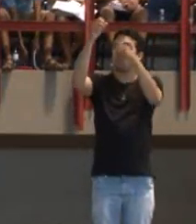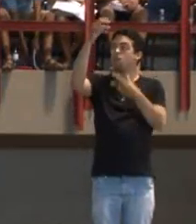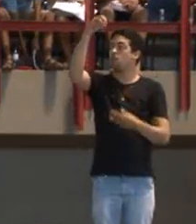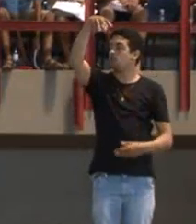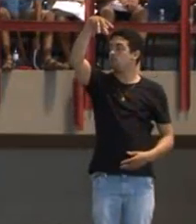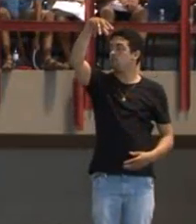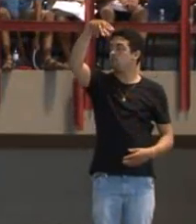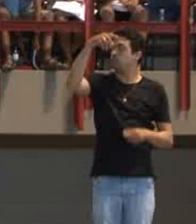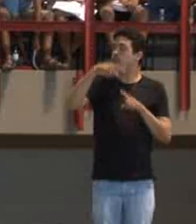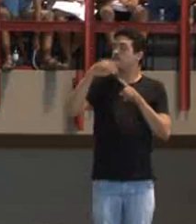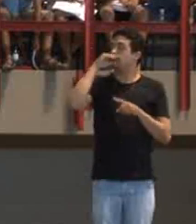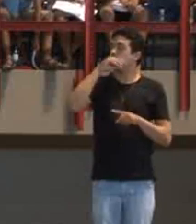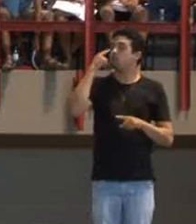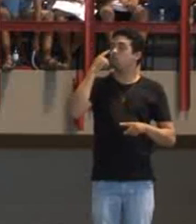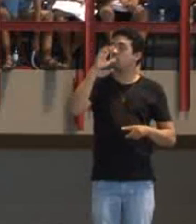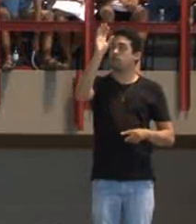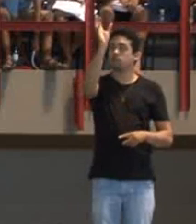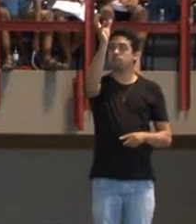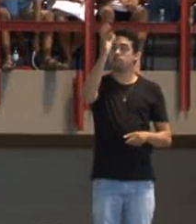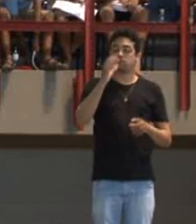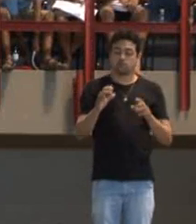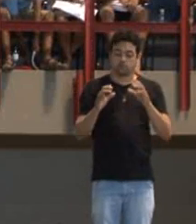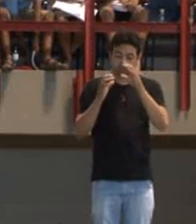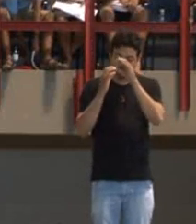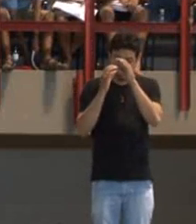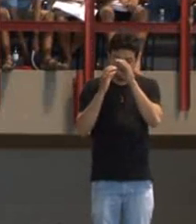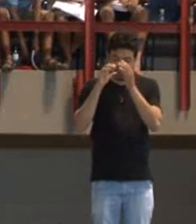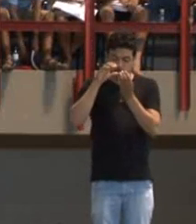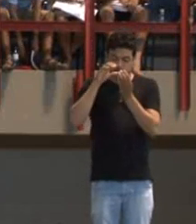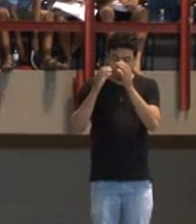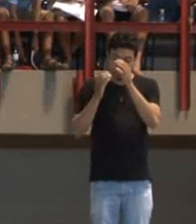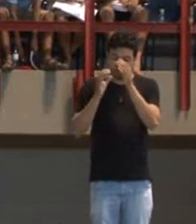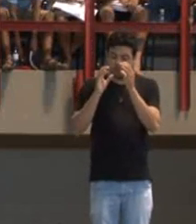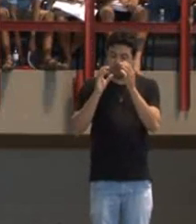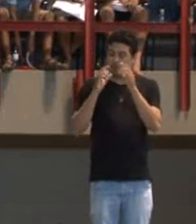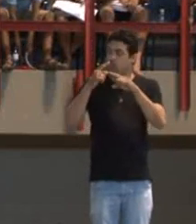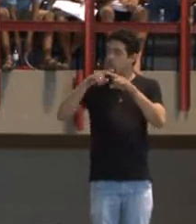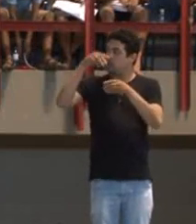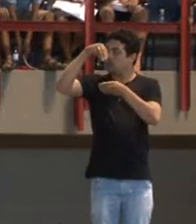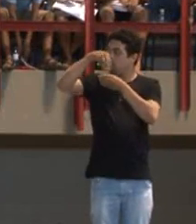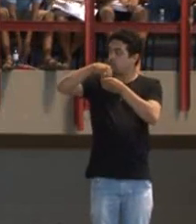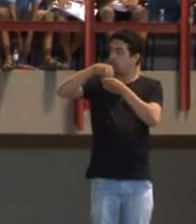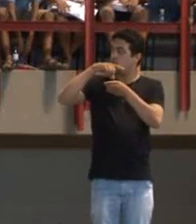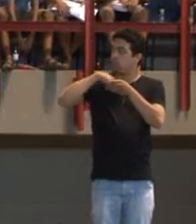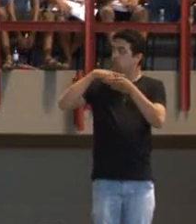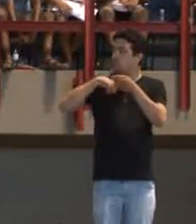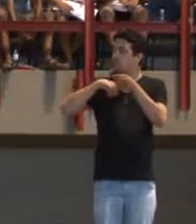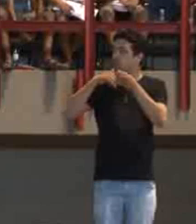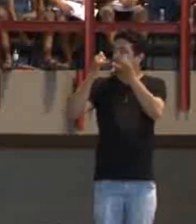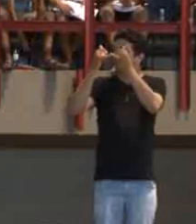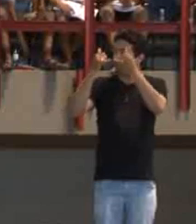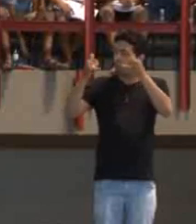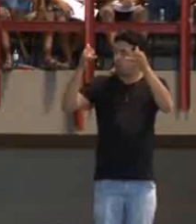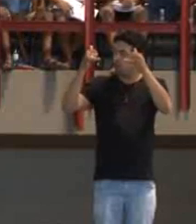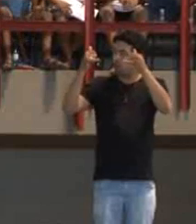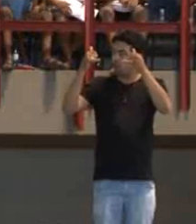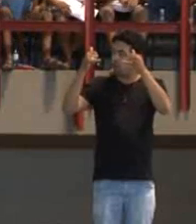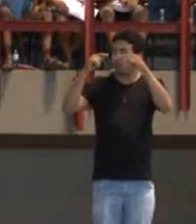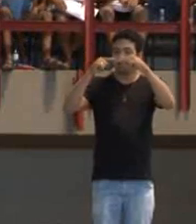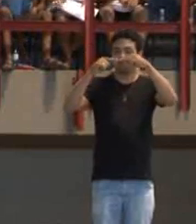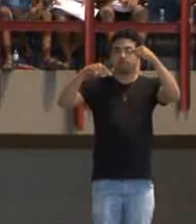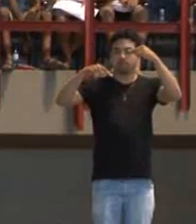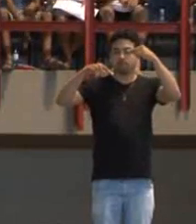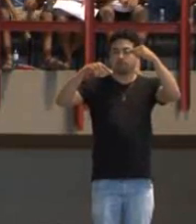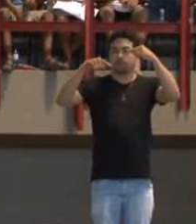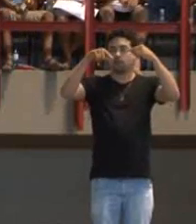queimou? Você tira a lâmpada e olha dentro dela. Porque as lâmpadas incandescentes têm um cabelinho dentro. Quando o cabelinho está partido,